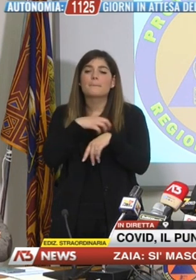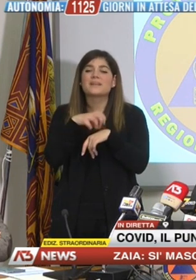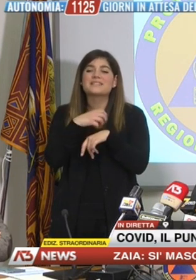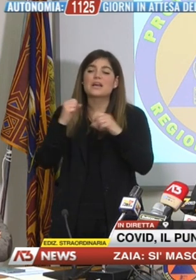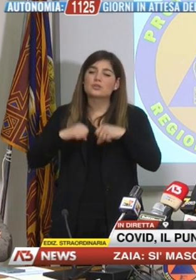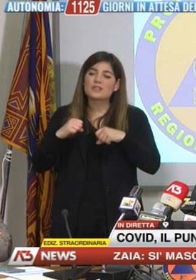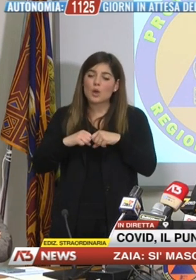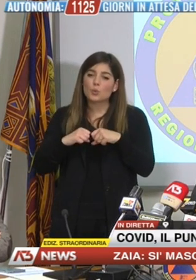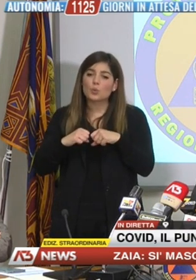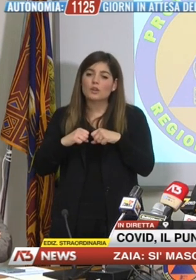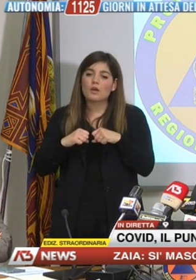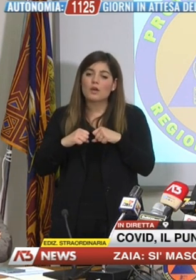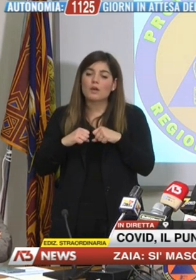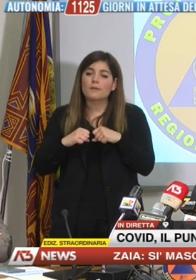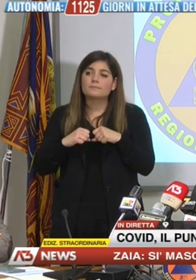Salute,